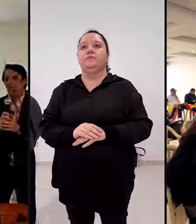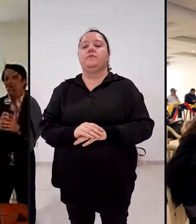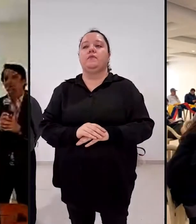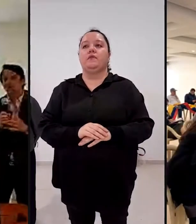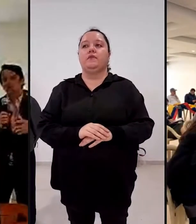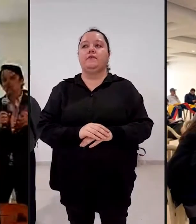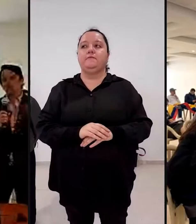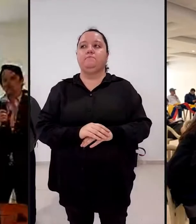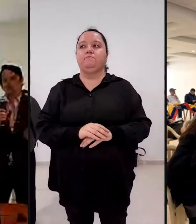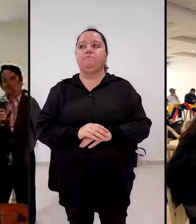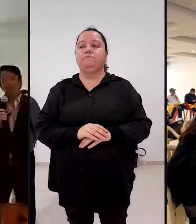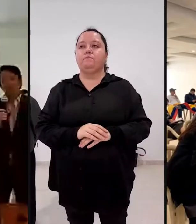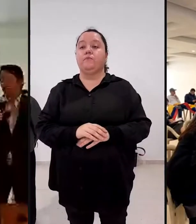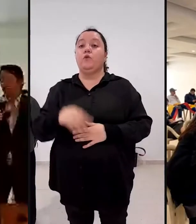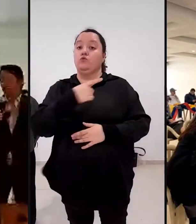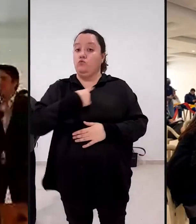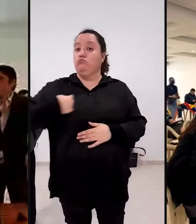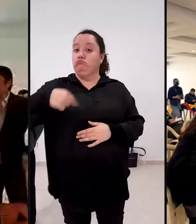nosotros